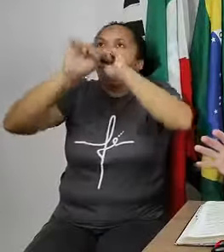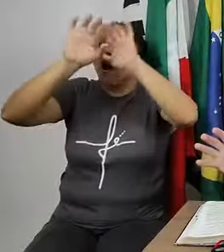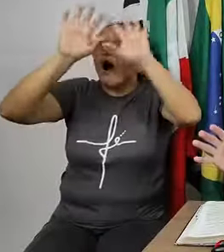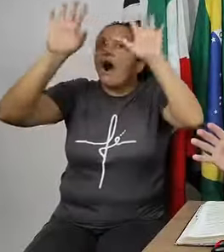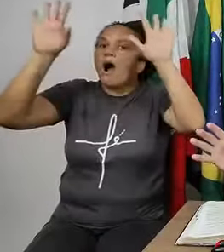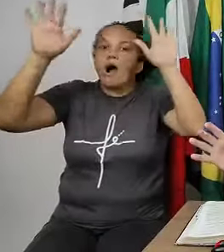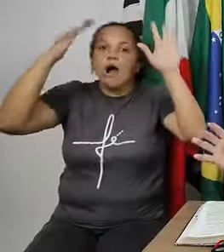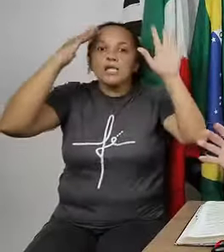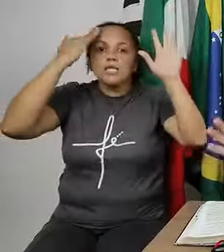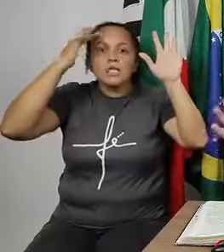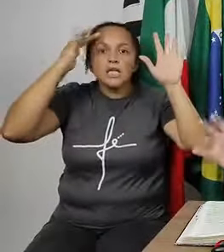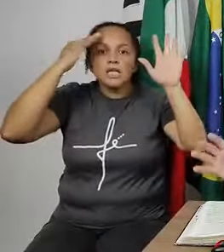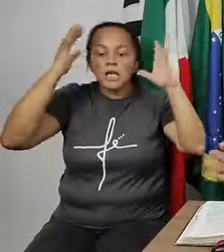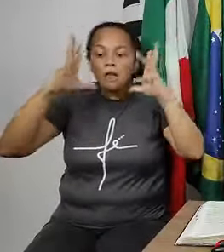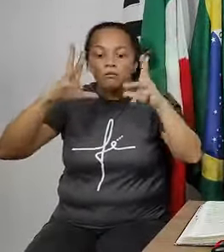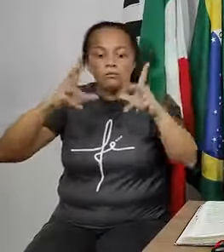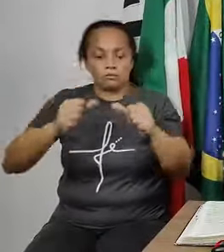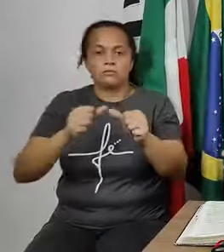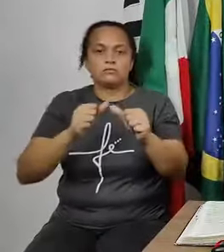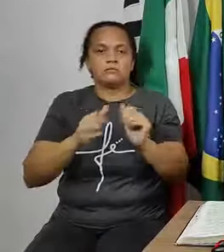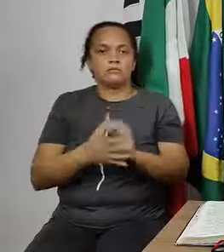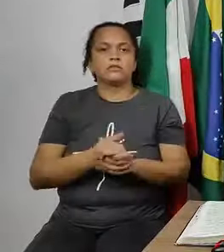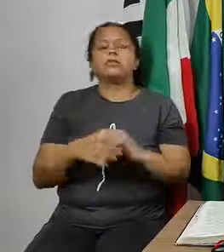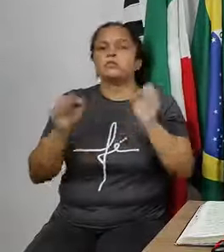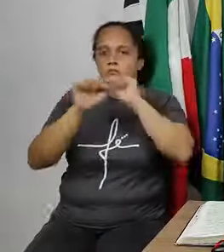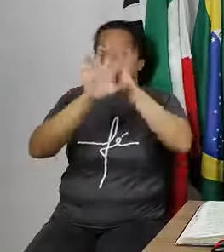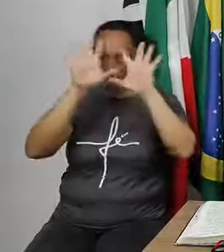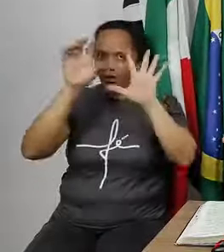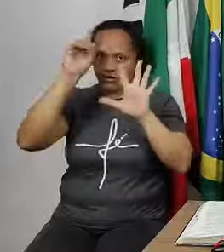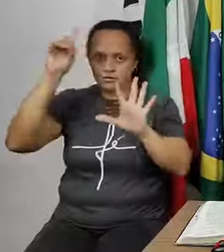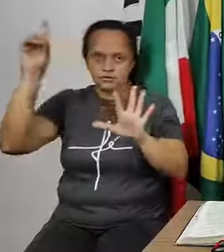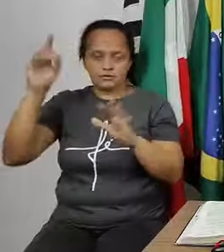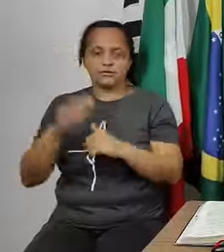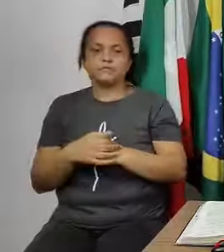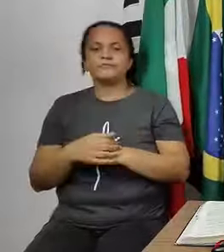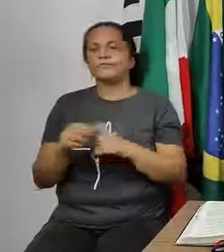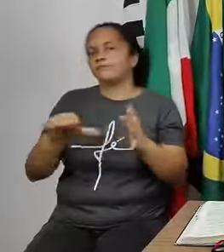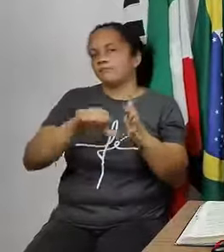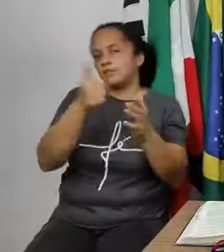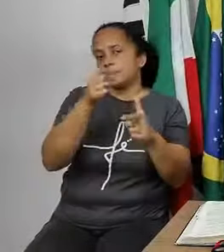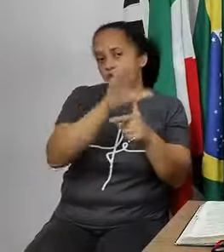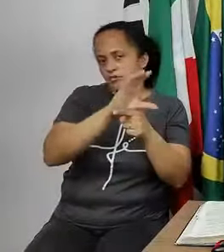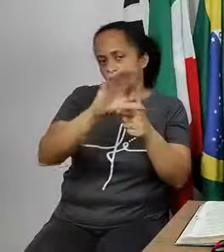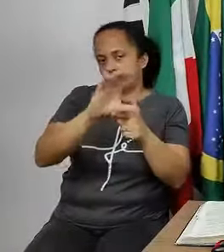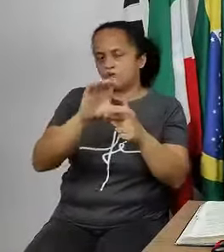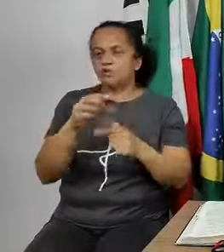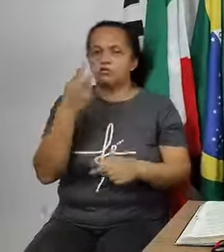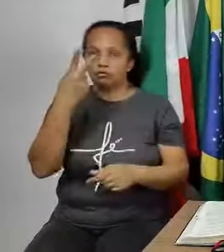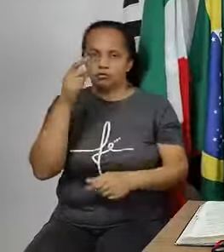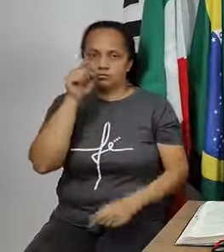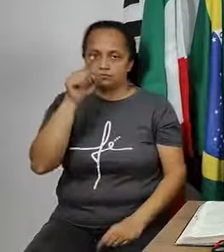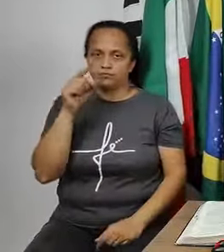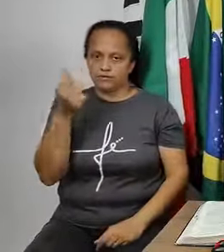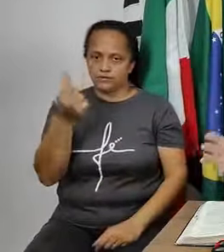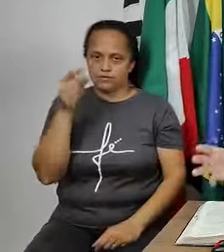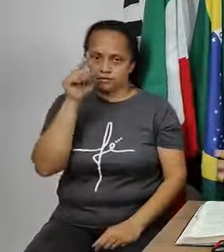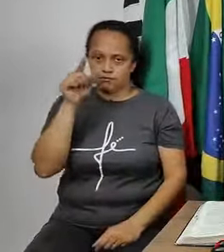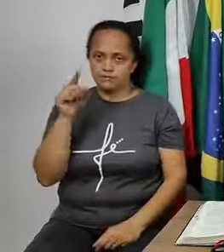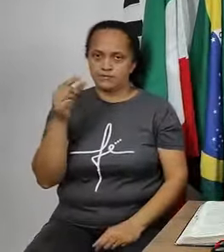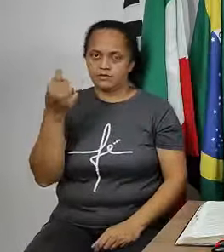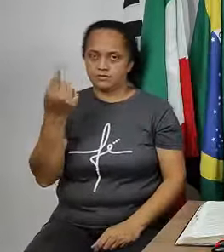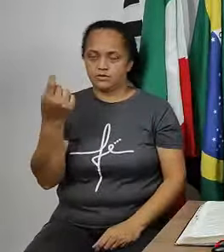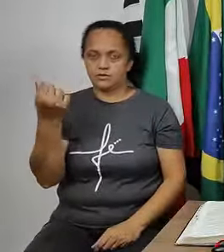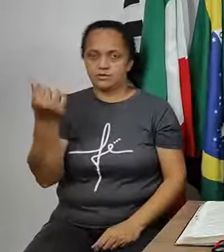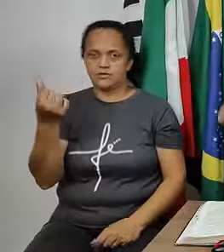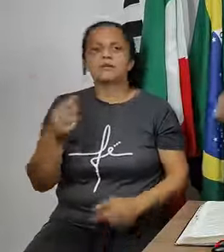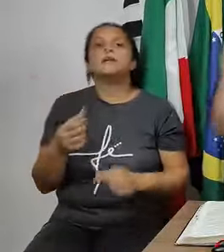pessoas simples, né? Glória a Deus. Por isso que 1 Coríntios, capítulo 2, do 6 ao 16, o apóstolo